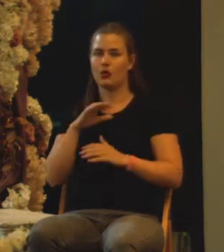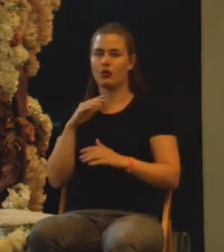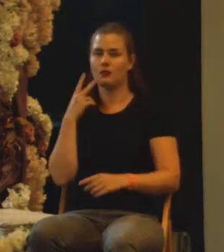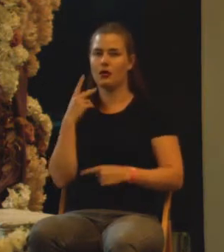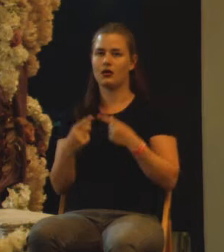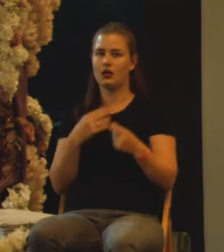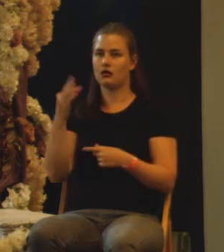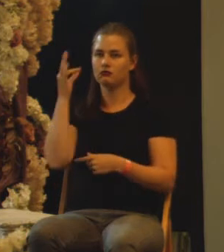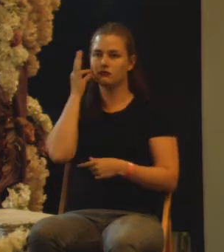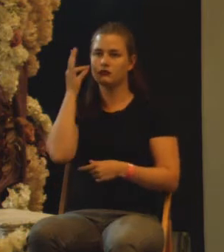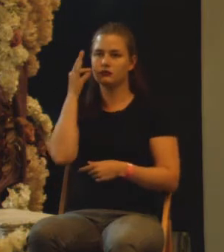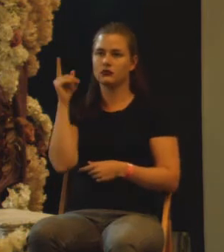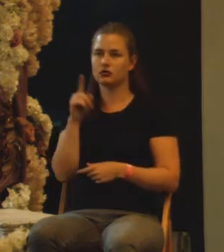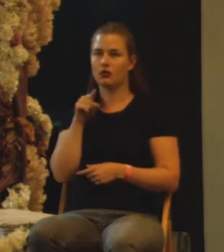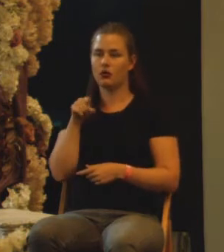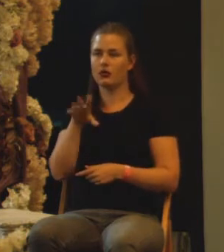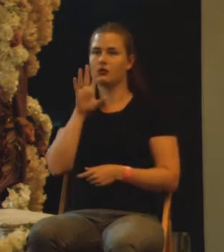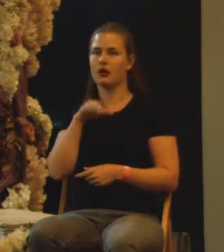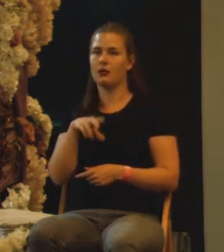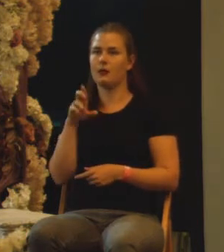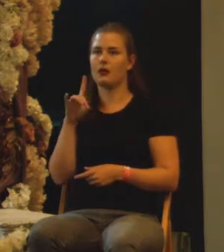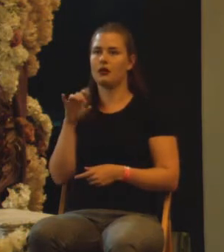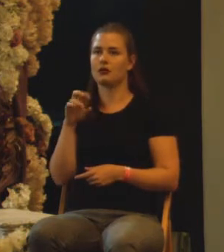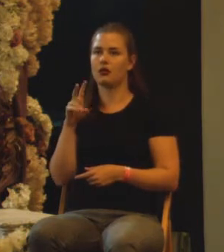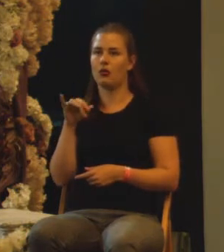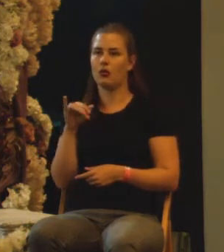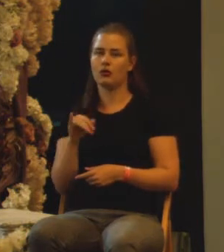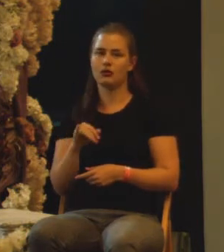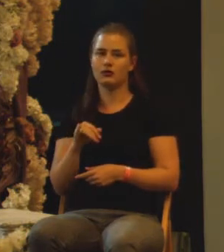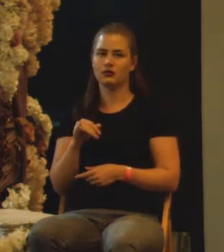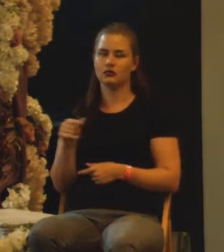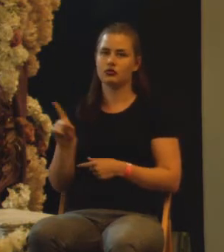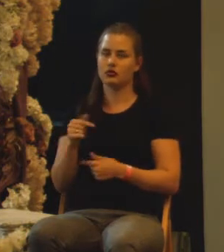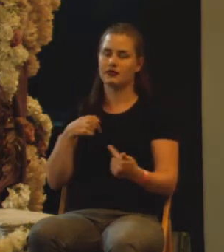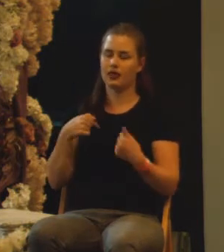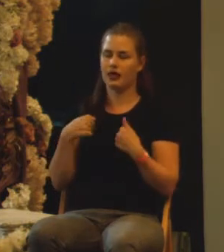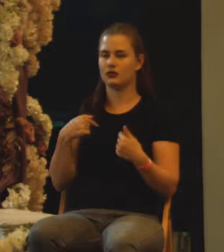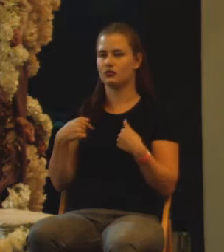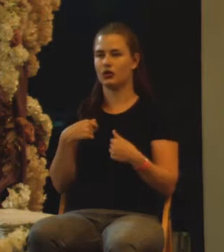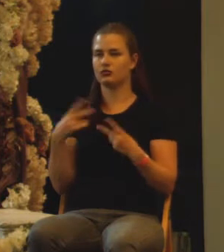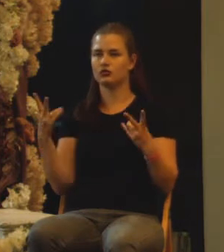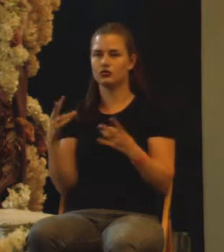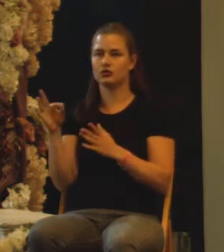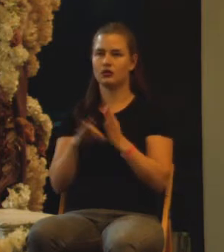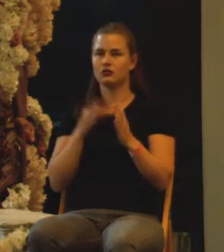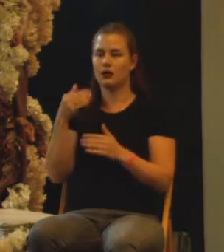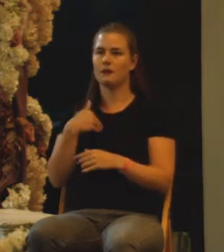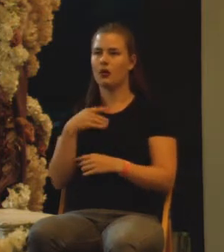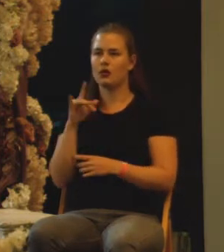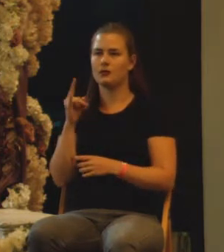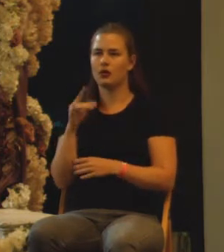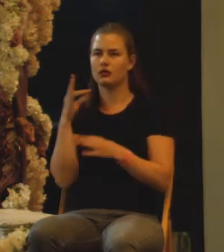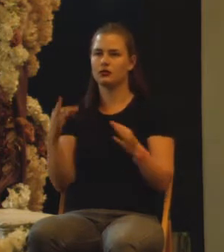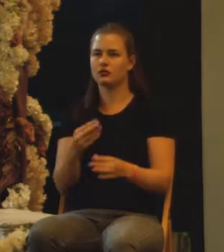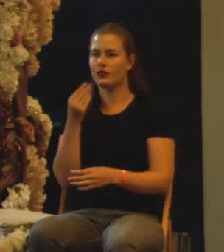хронически напоминать ему, что он не любит брокколи, ну, потому что вы же страдалец или страдалец, это же надо сразу сказать, мой ребенок ничего